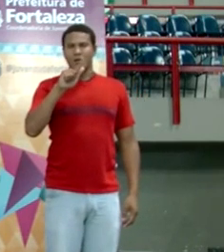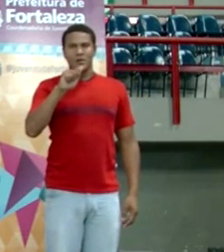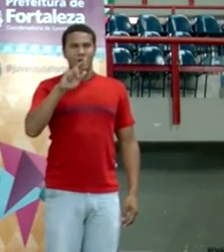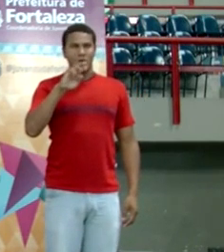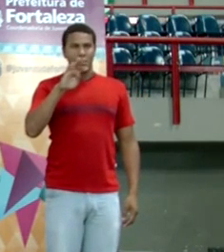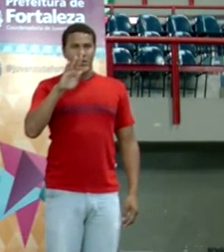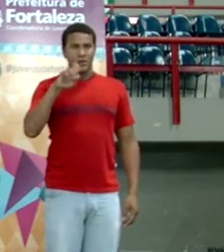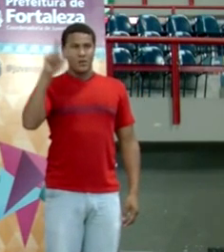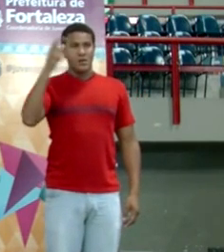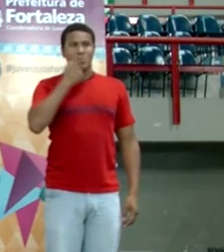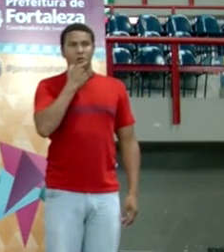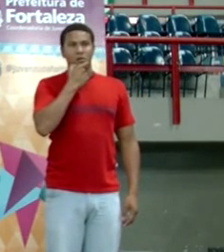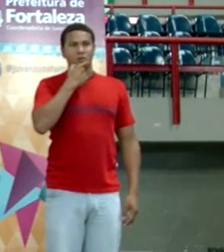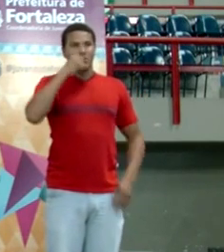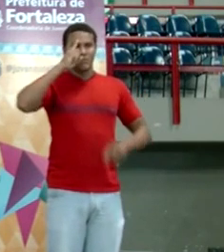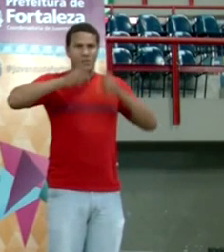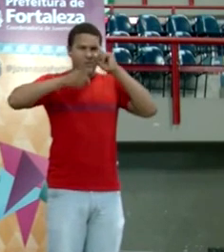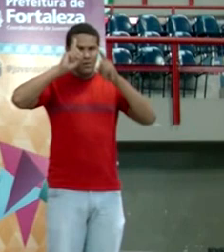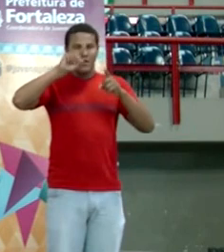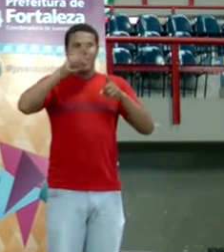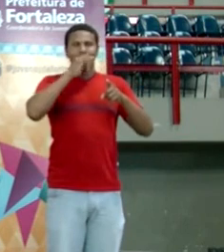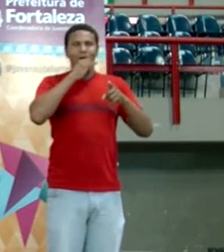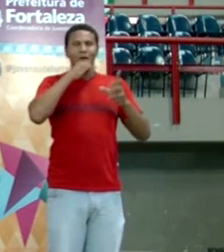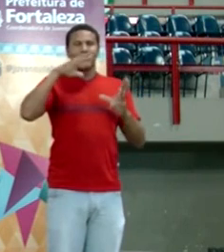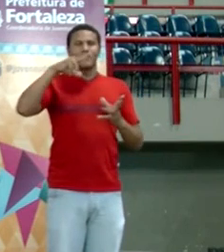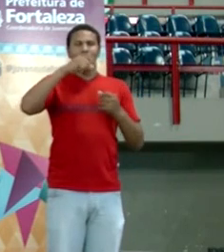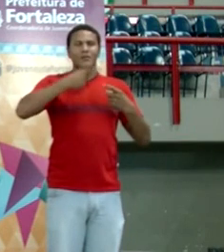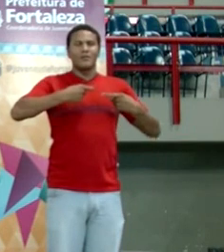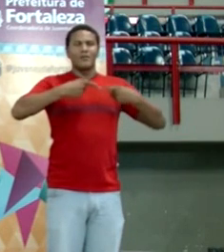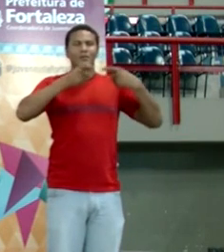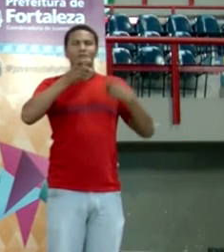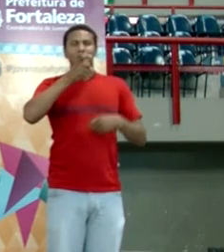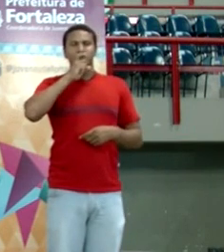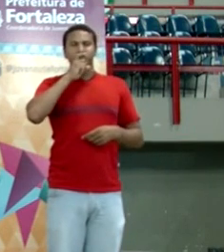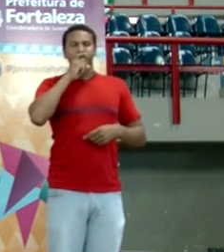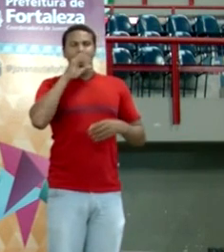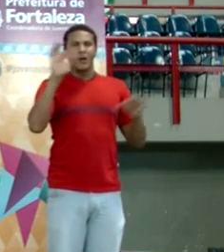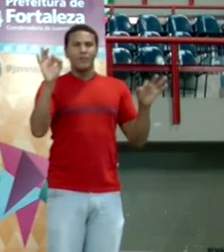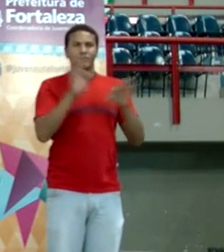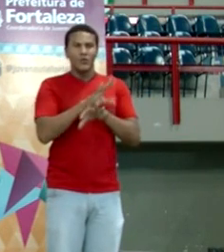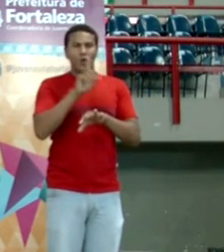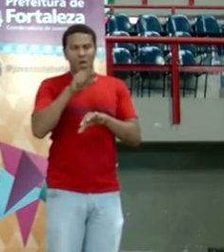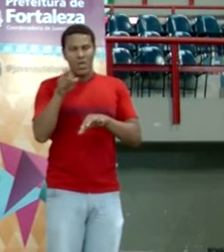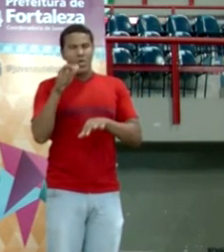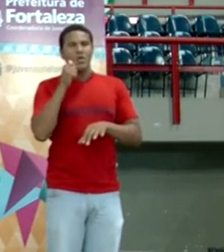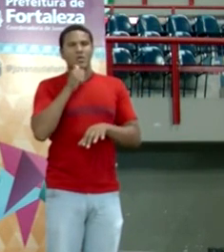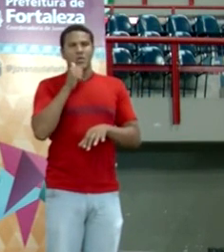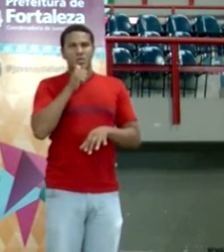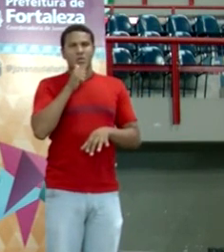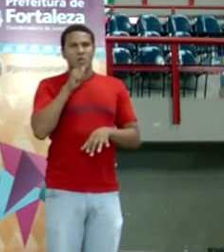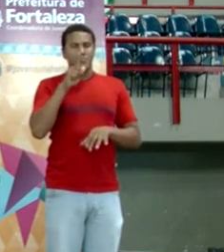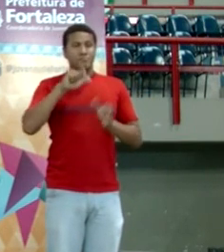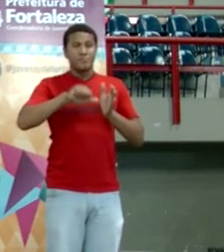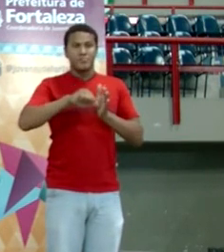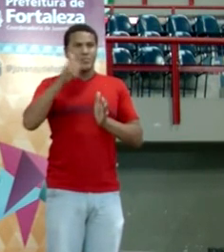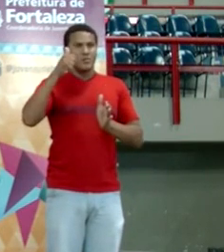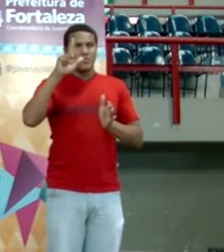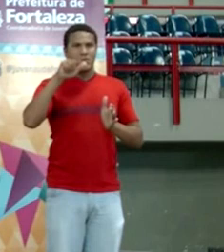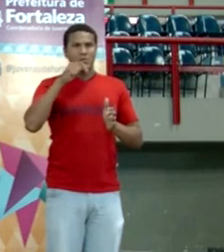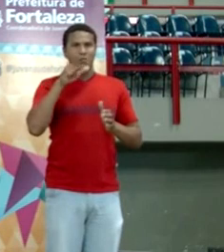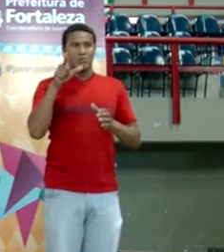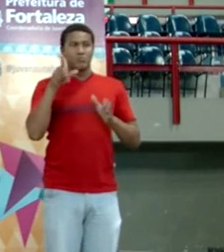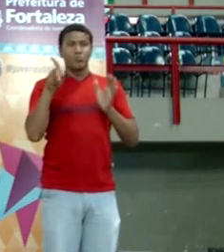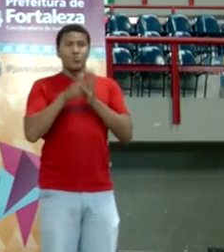Inglaterra no final da Guerra Fria. Tá certo? Então, ela é a primeira mulher na Inglaterra